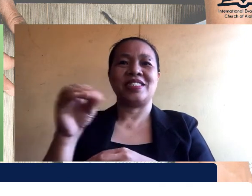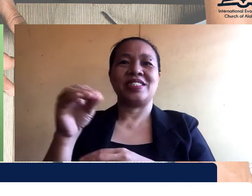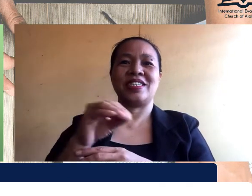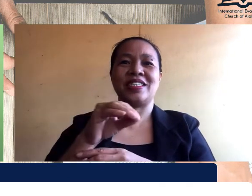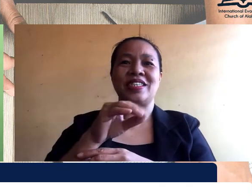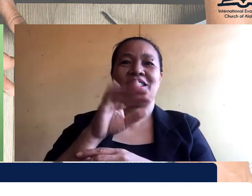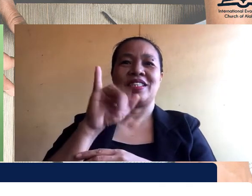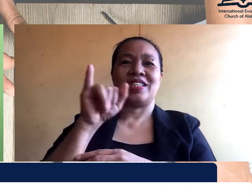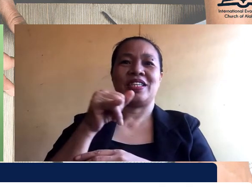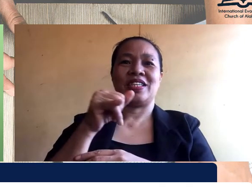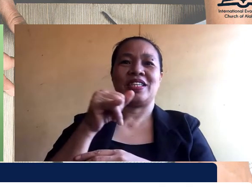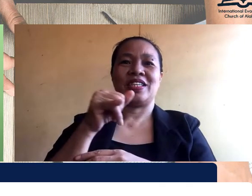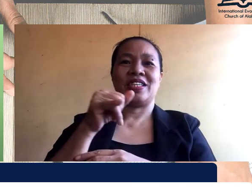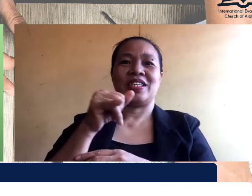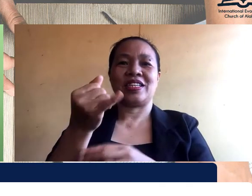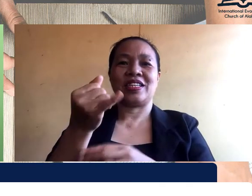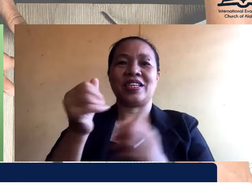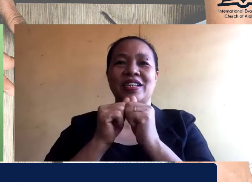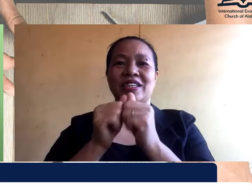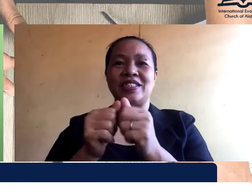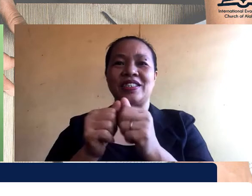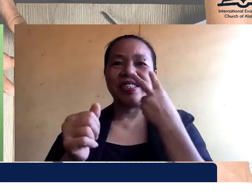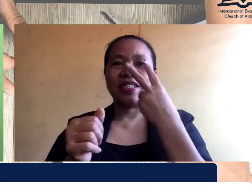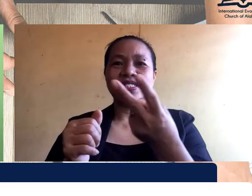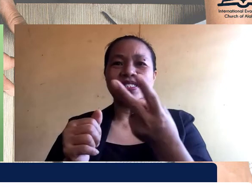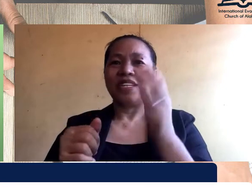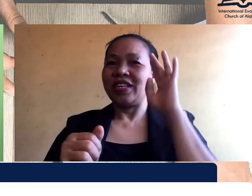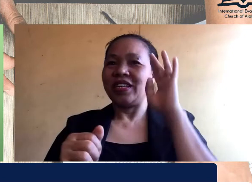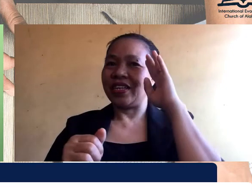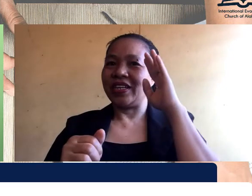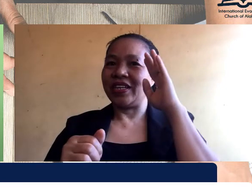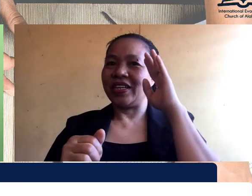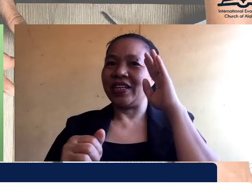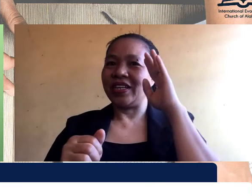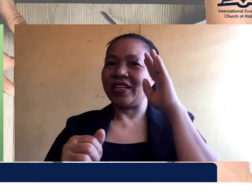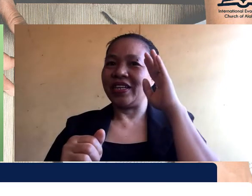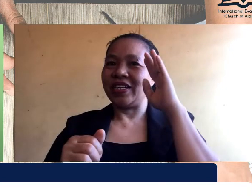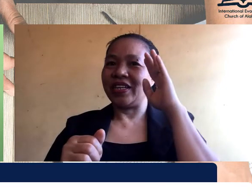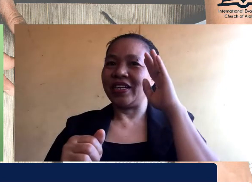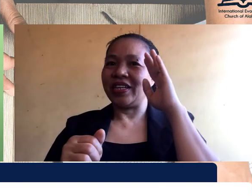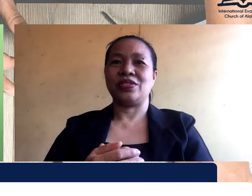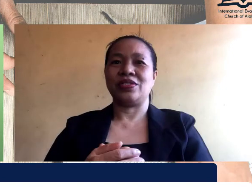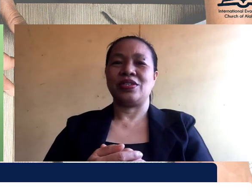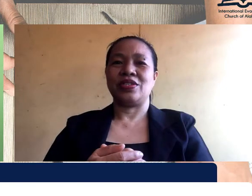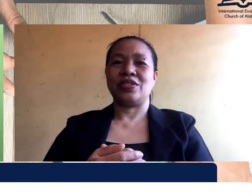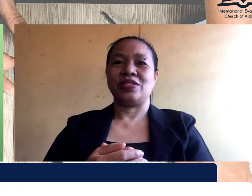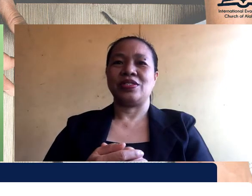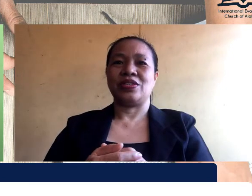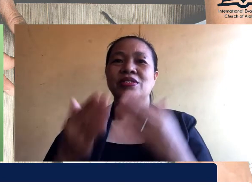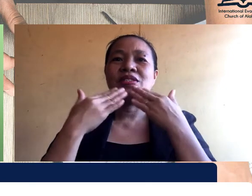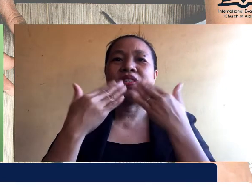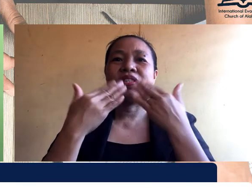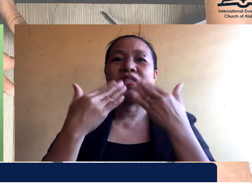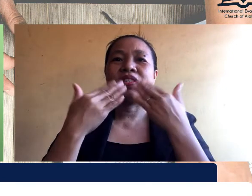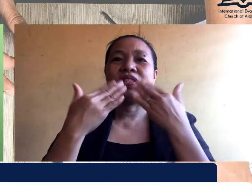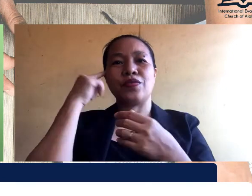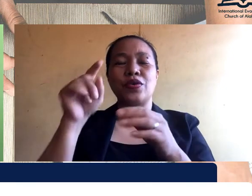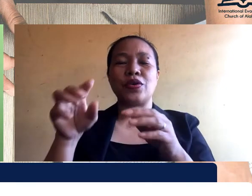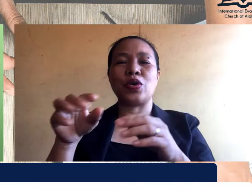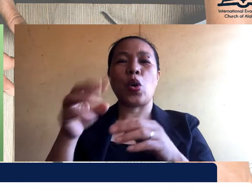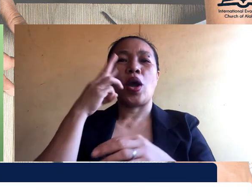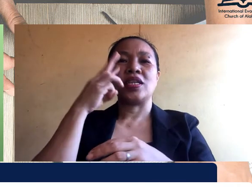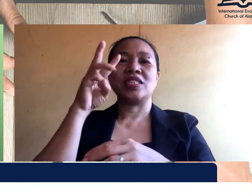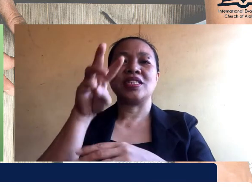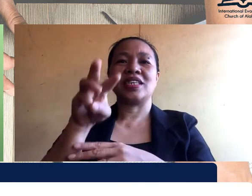or walang paso? Naka-day off. Yeah. Thank you for watching, Jay. Tapos, ang Tita Nimpa Pautagana